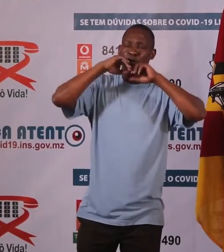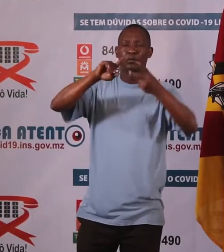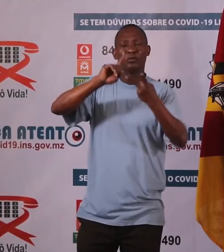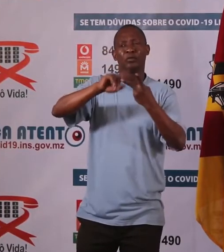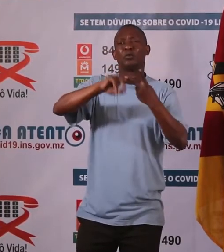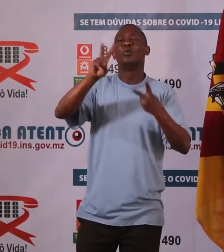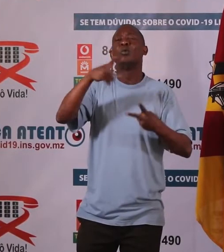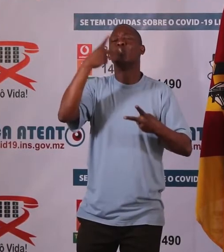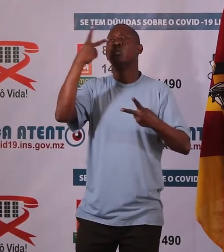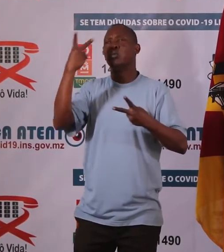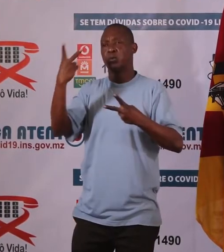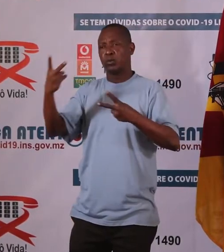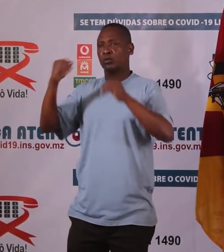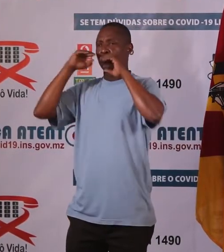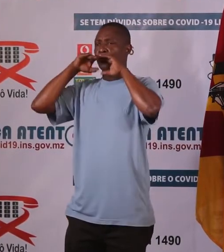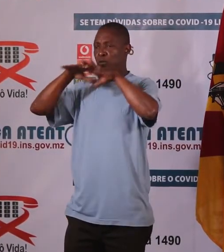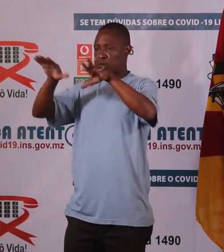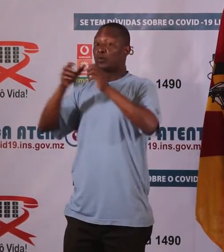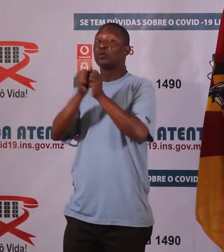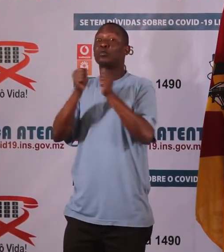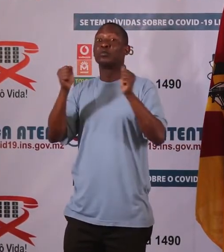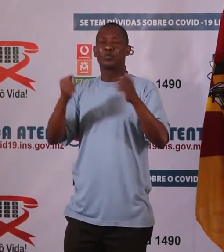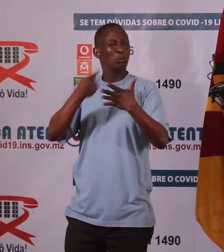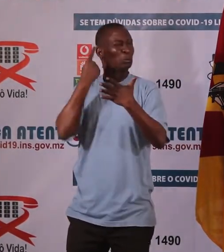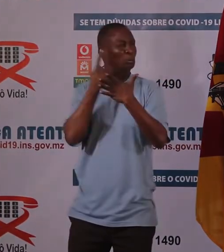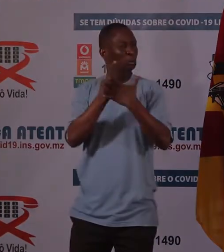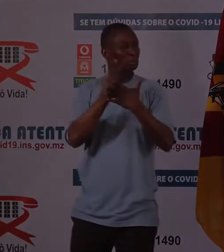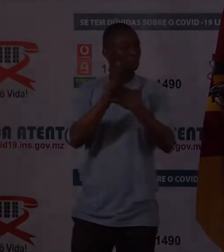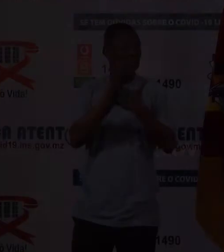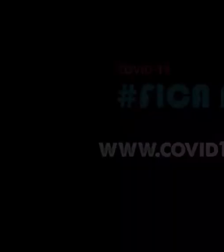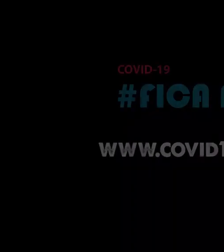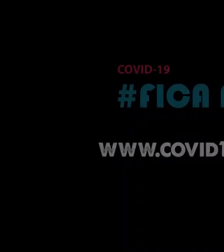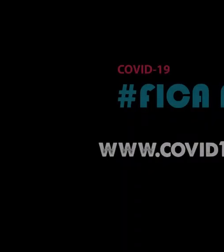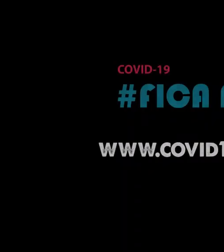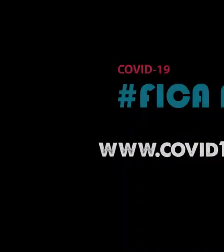porque o nosso maior valor é a vida.